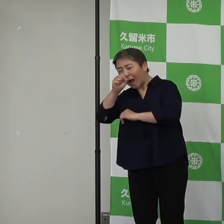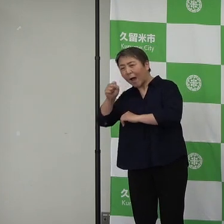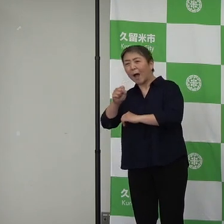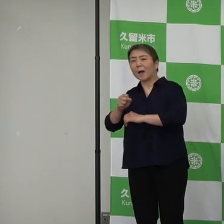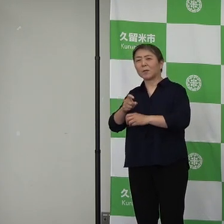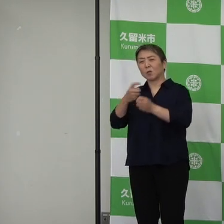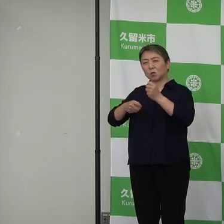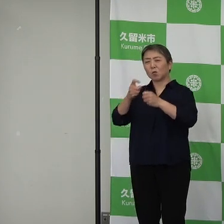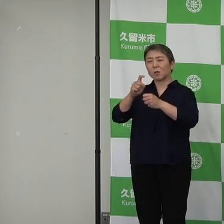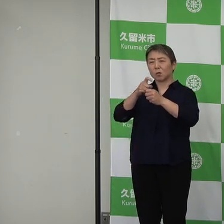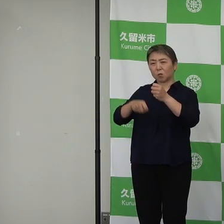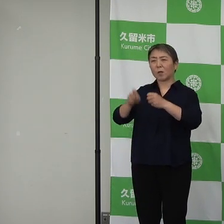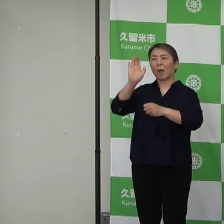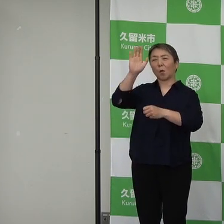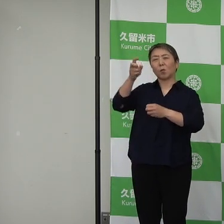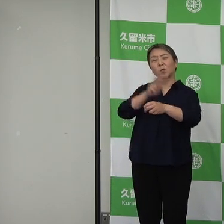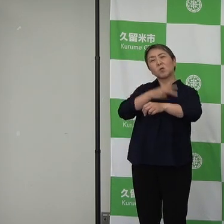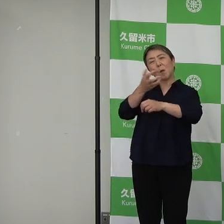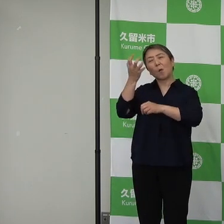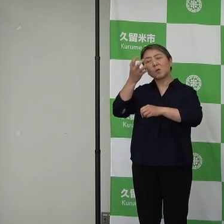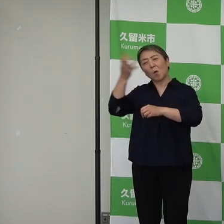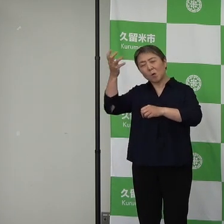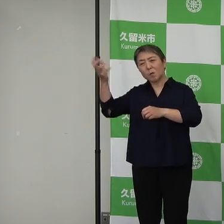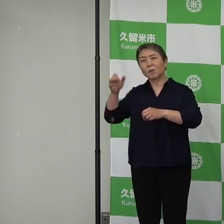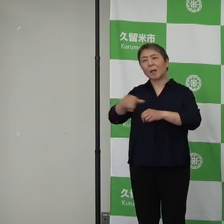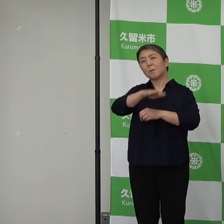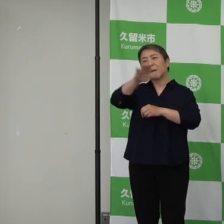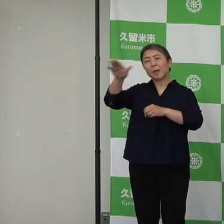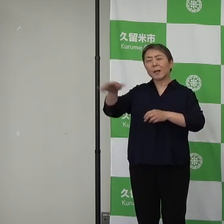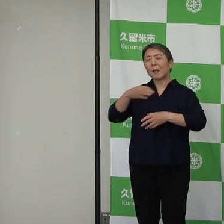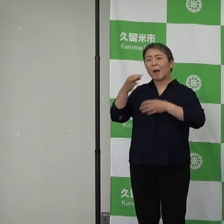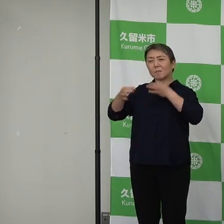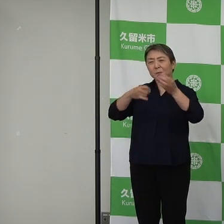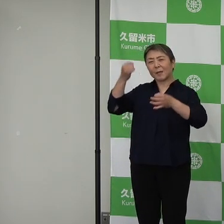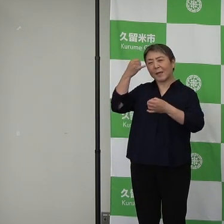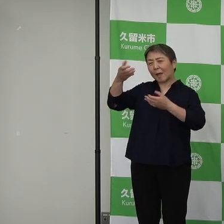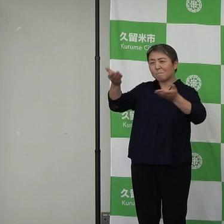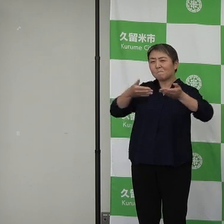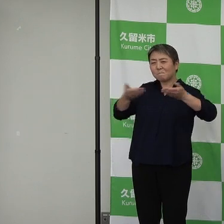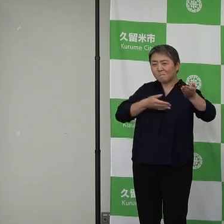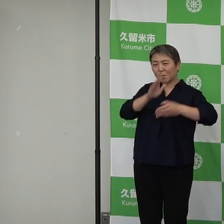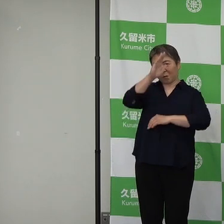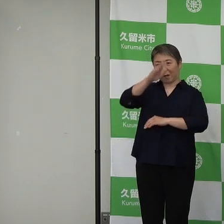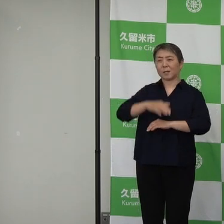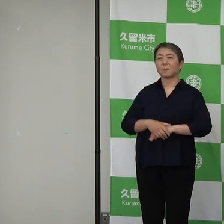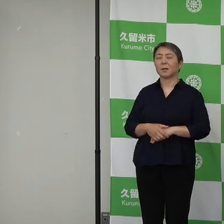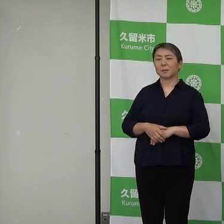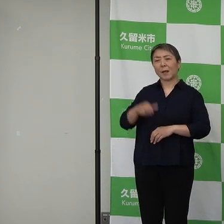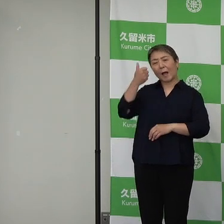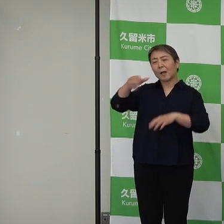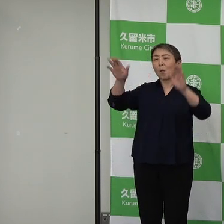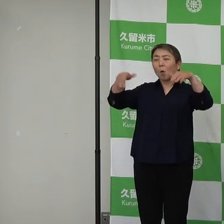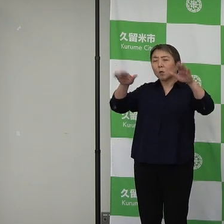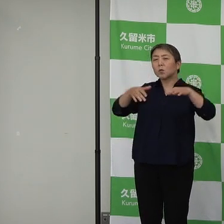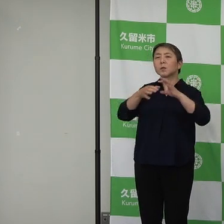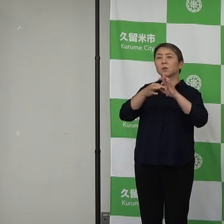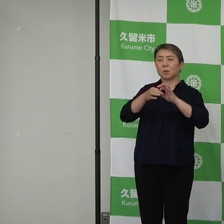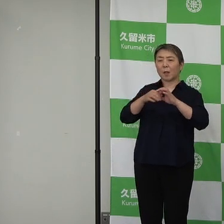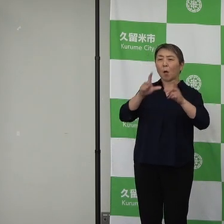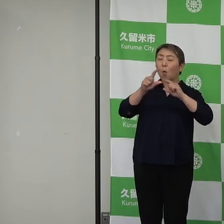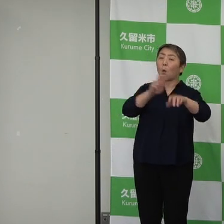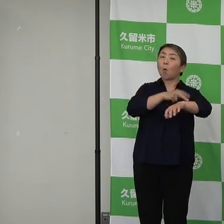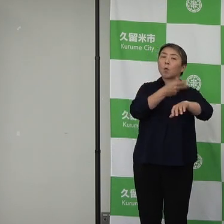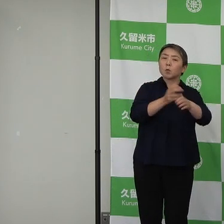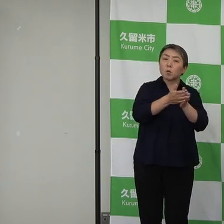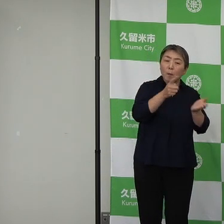10年後の久留米を良くするためにたくさんの声を聞かせていただきたいと思っています。アンケート募集については広報久留